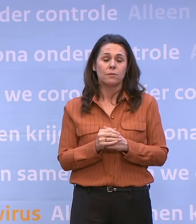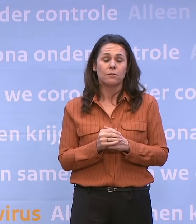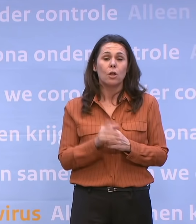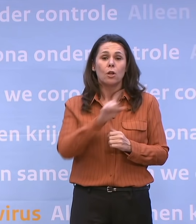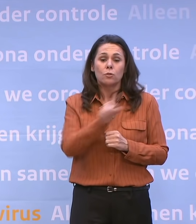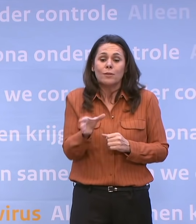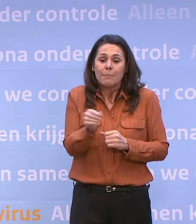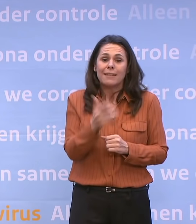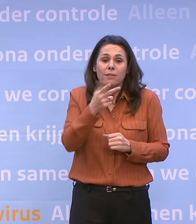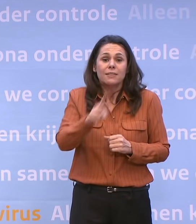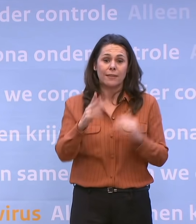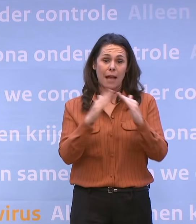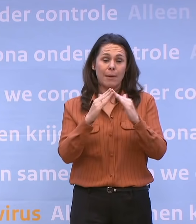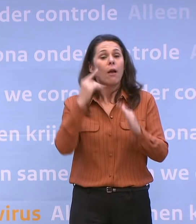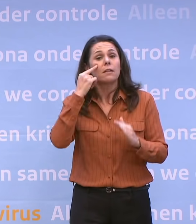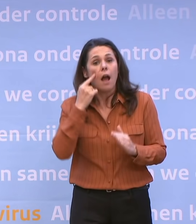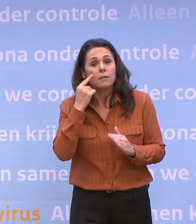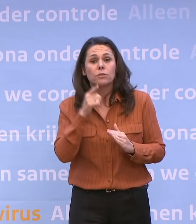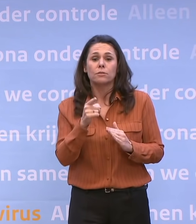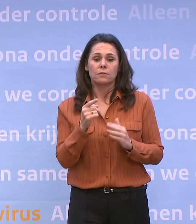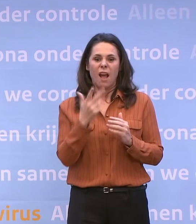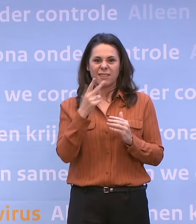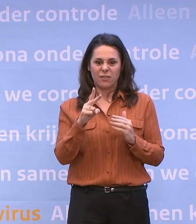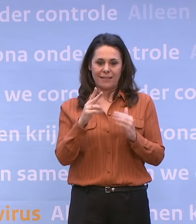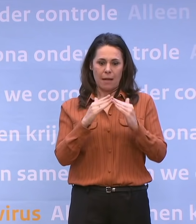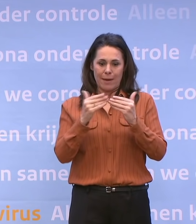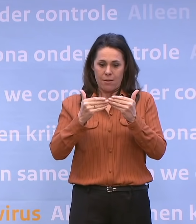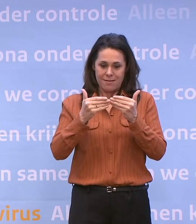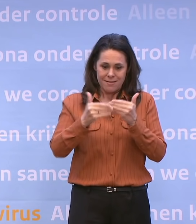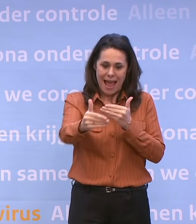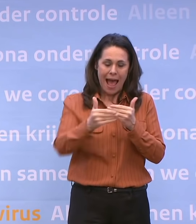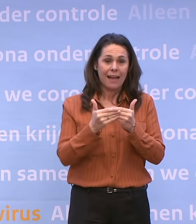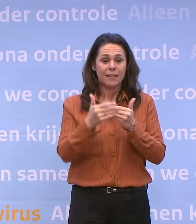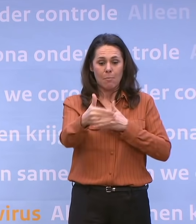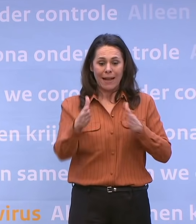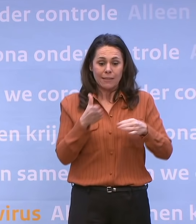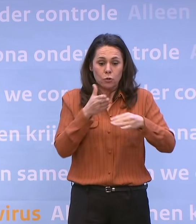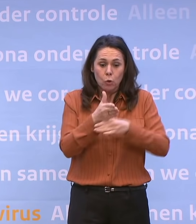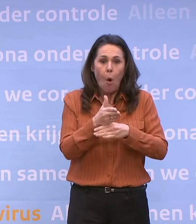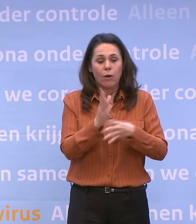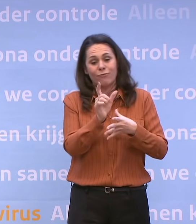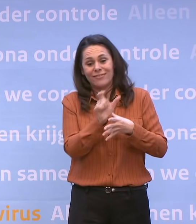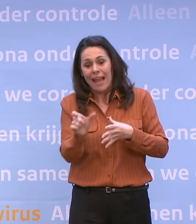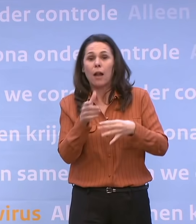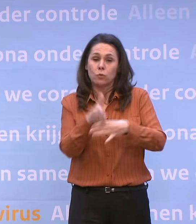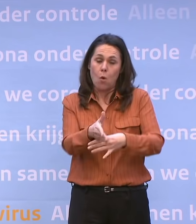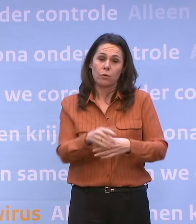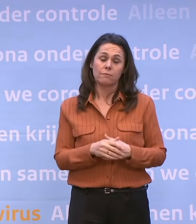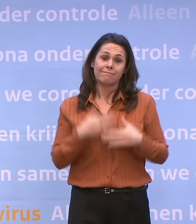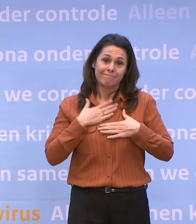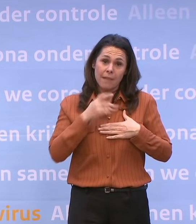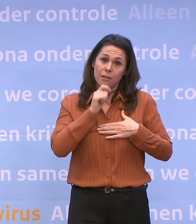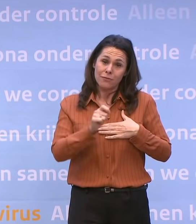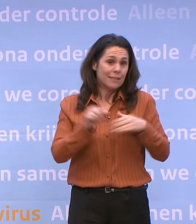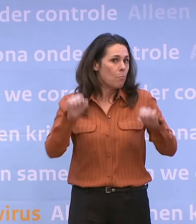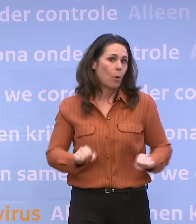april. En de kans is heel reëel dat ook na 28 april dit pakket door moet, of delen van het pakket door moet. Dus mijn advies is, niet